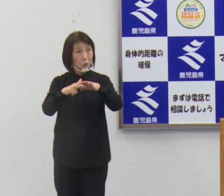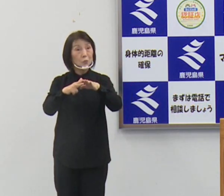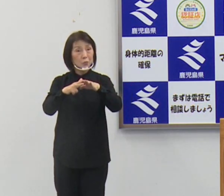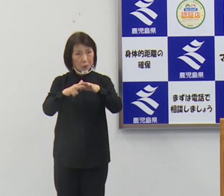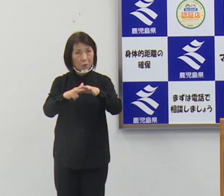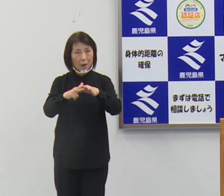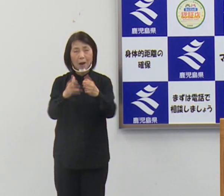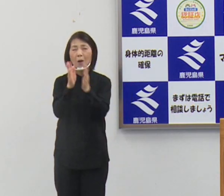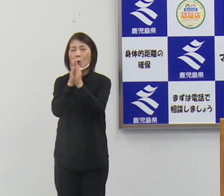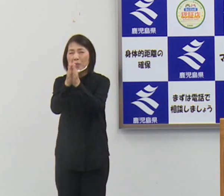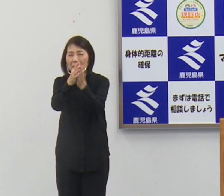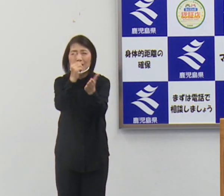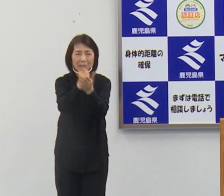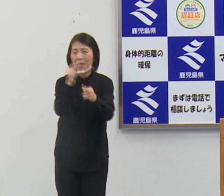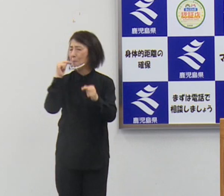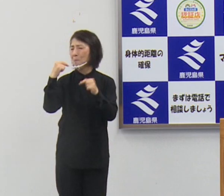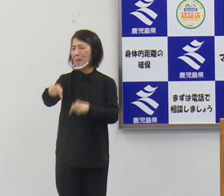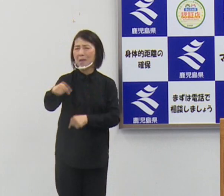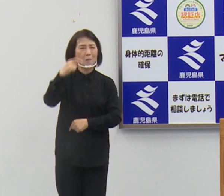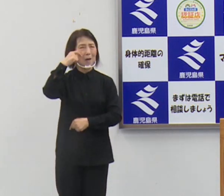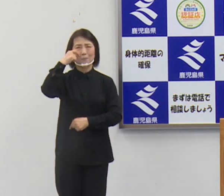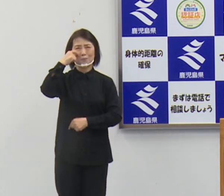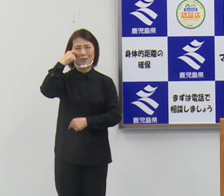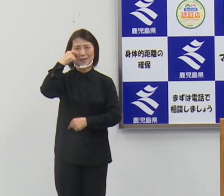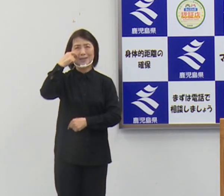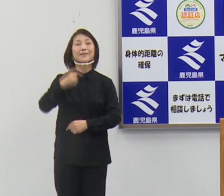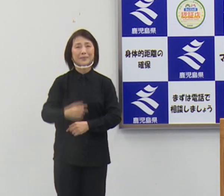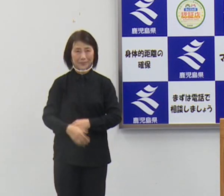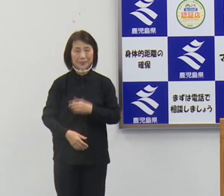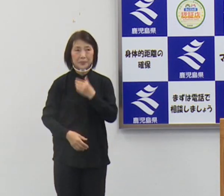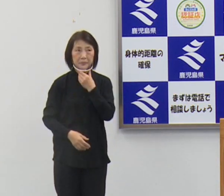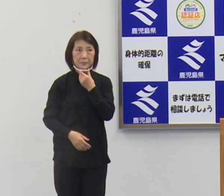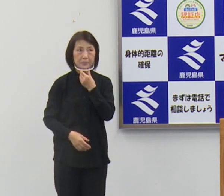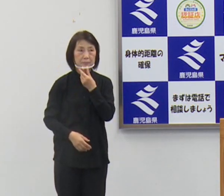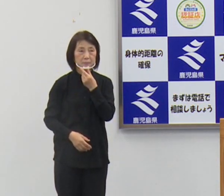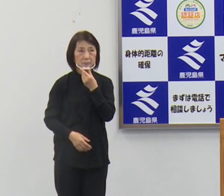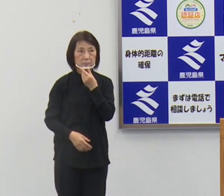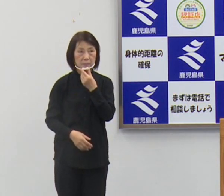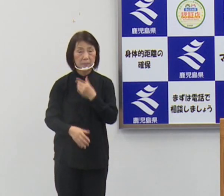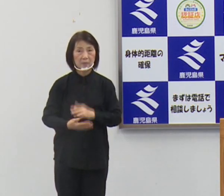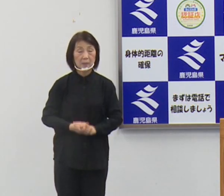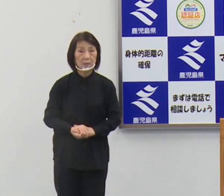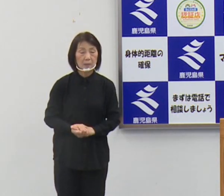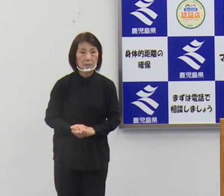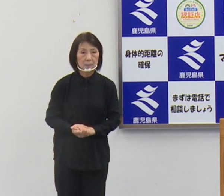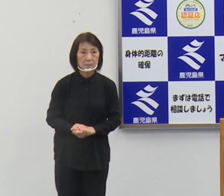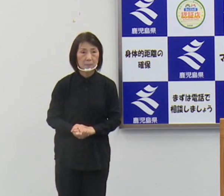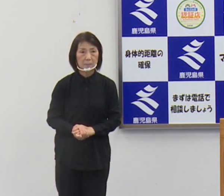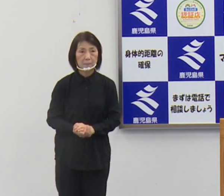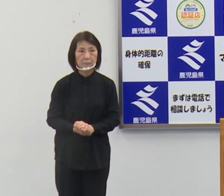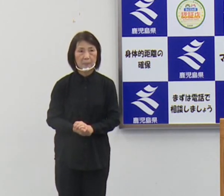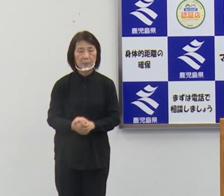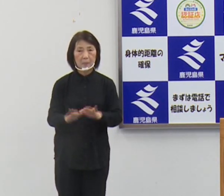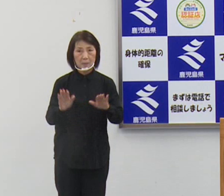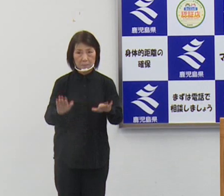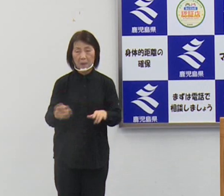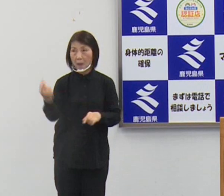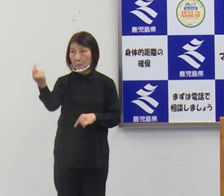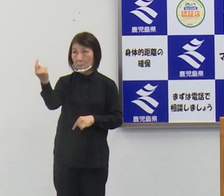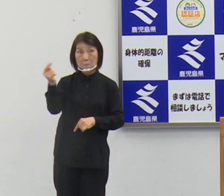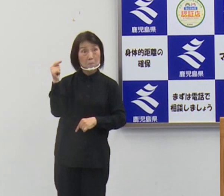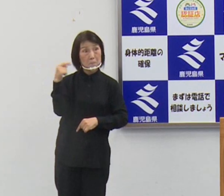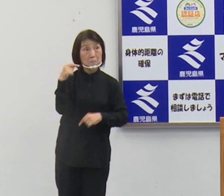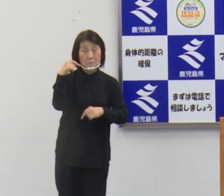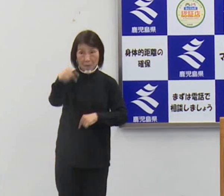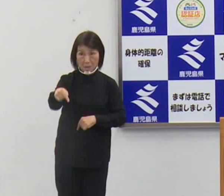令ができない罰則とかそういうのはない制度なんです。 で、早ければ明日にでもということだったんですけども、命令する